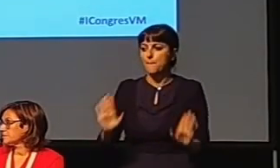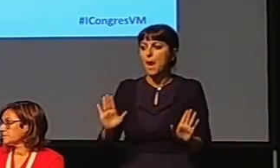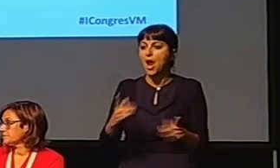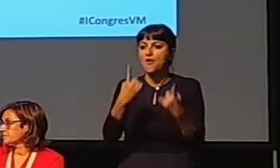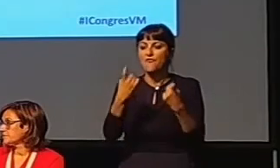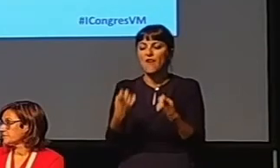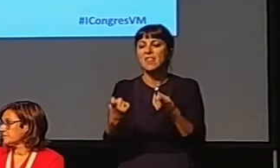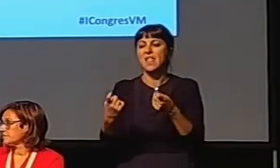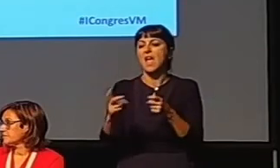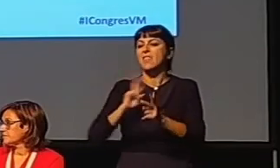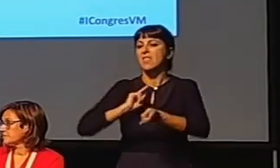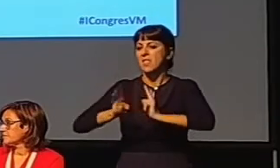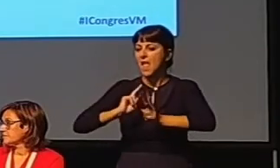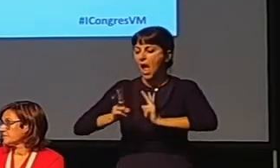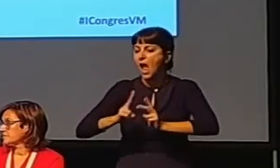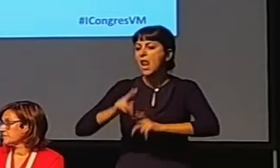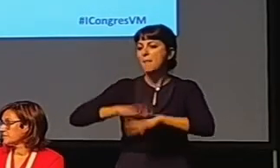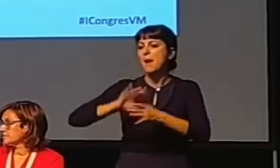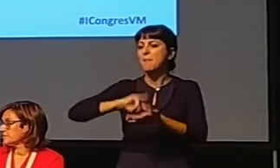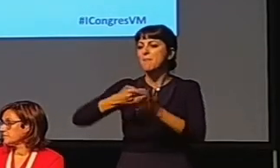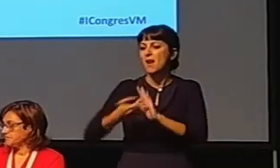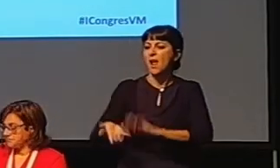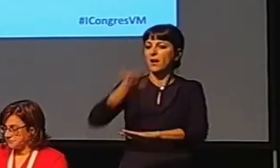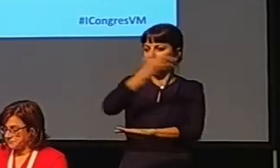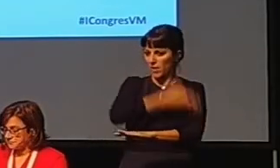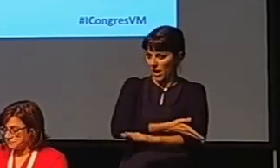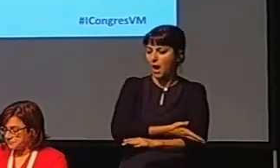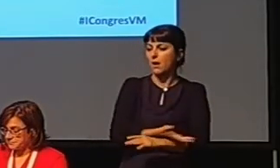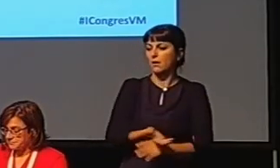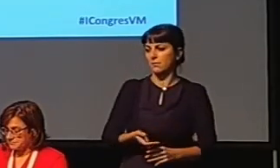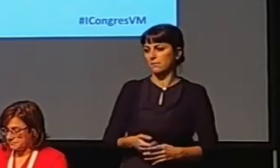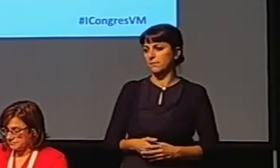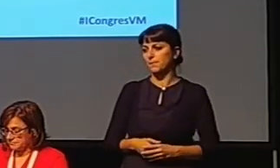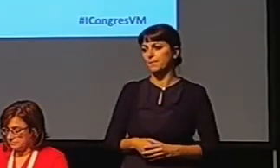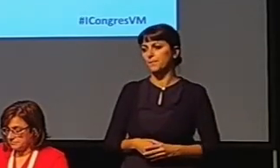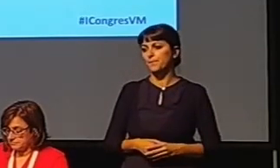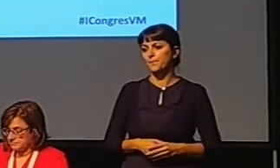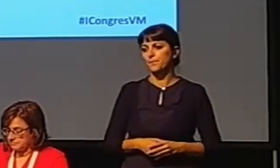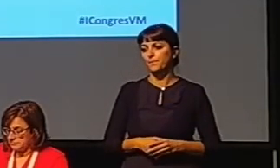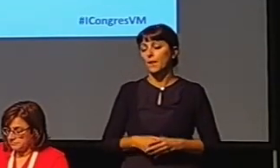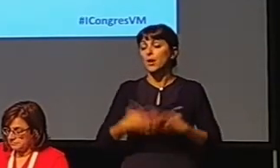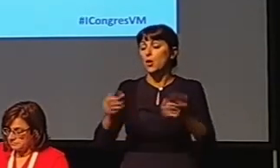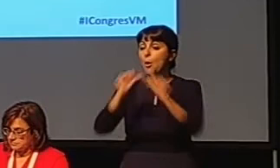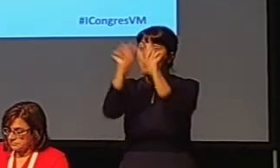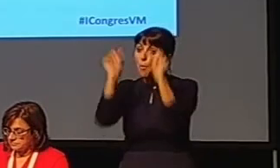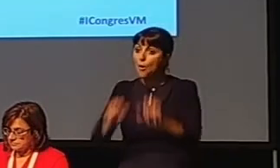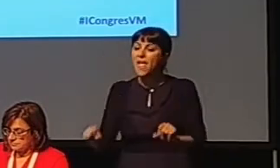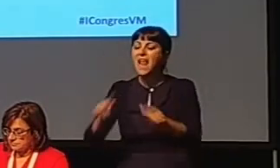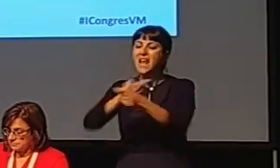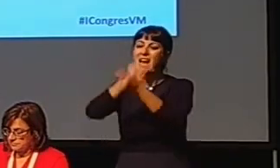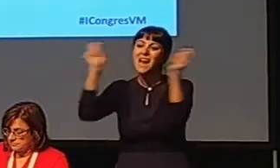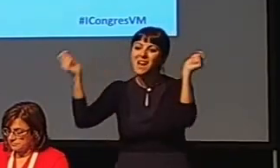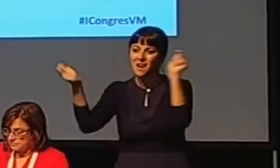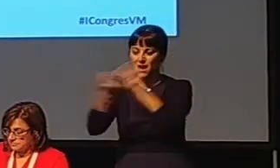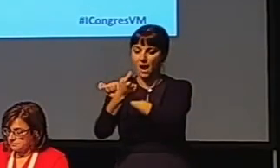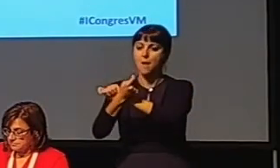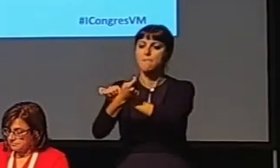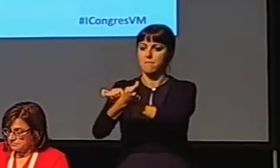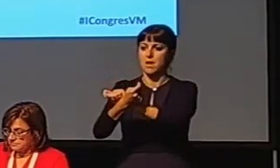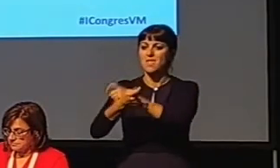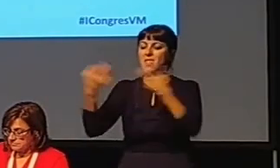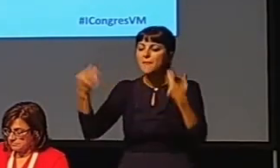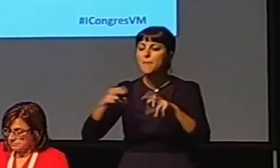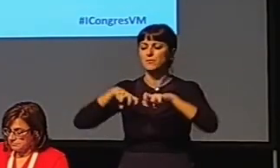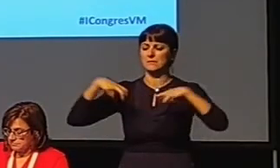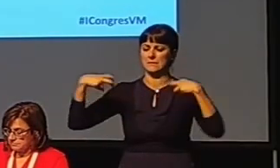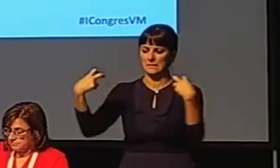de diàleg real de planificació, no? Con lo qual el model té que veure precisament això, el canvi de model té que veure és ens sentem i